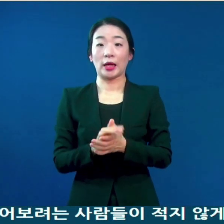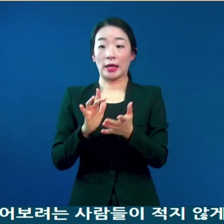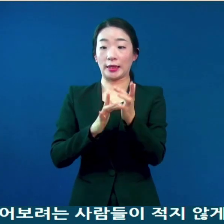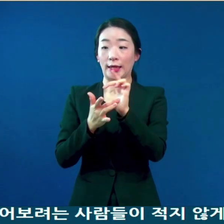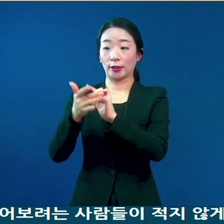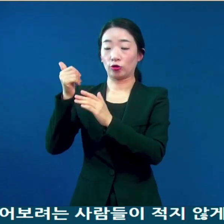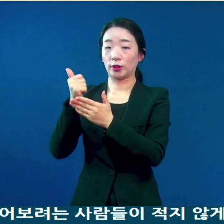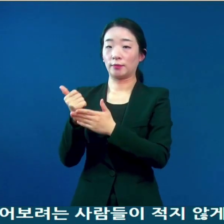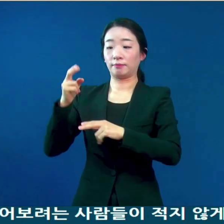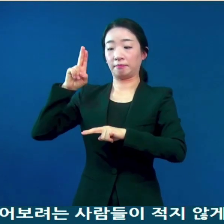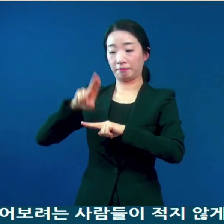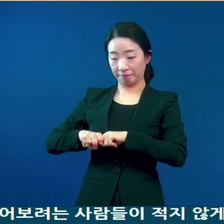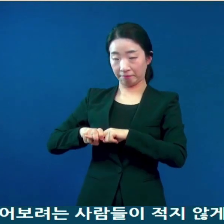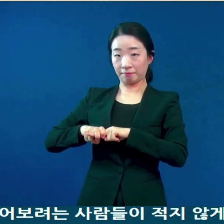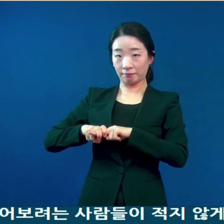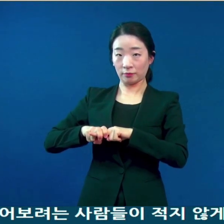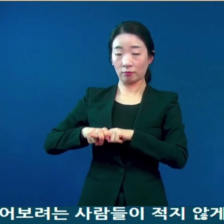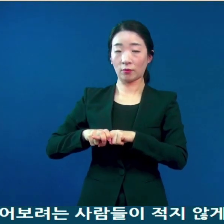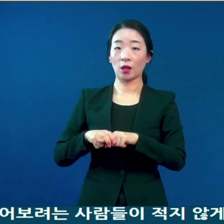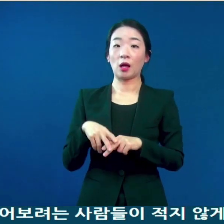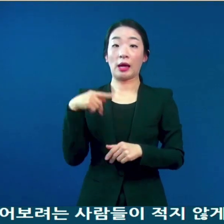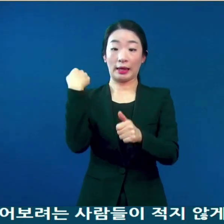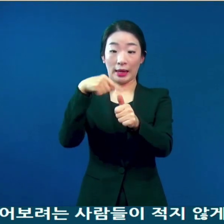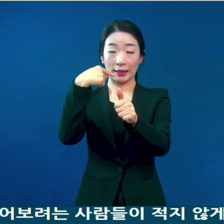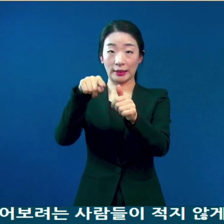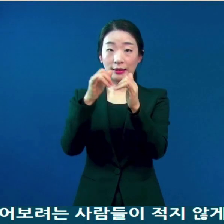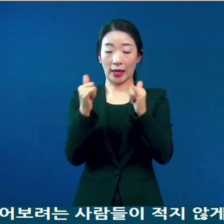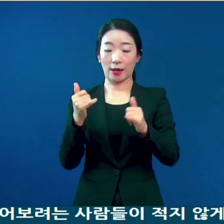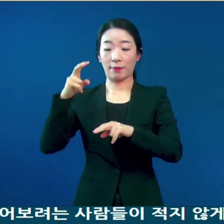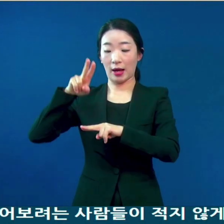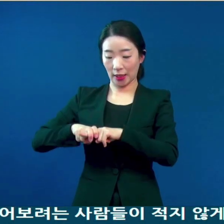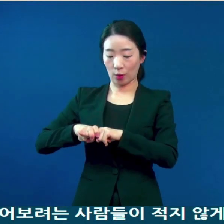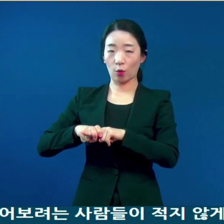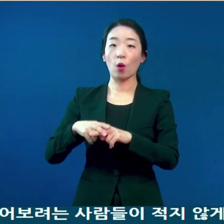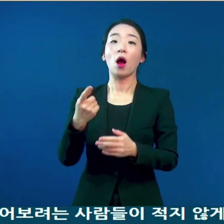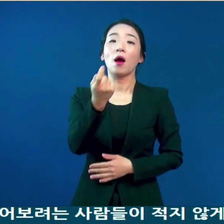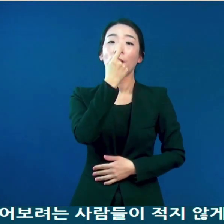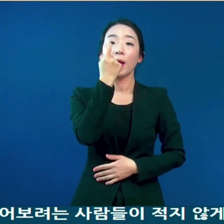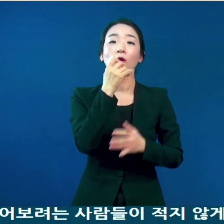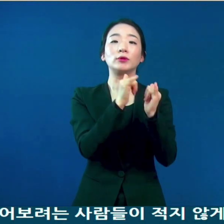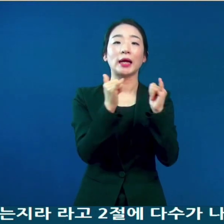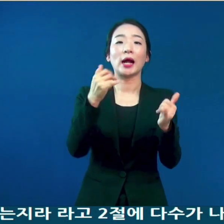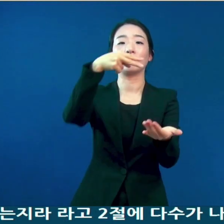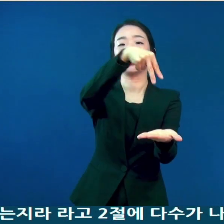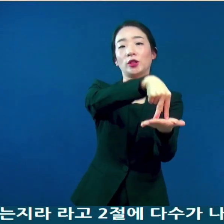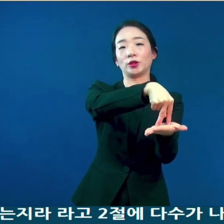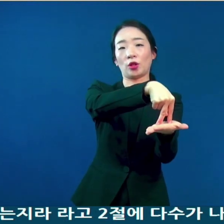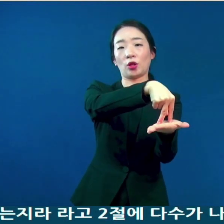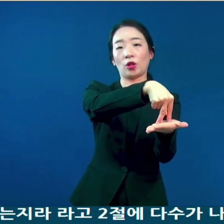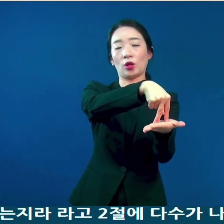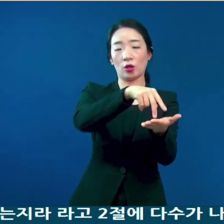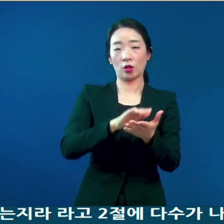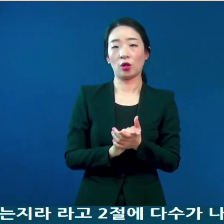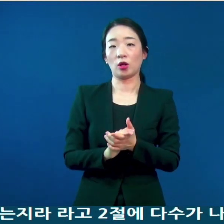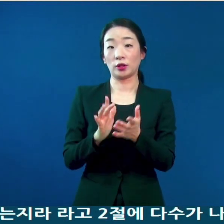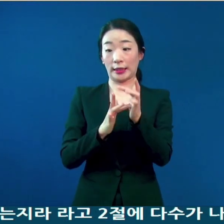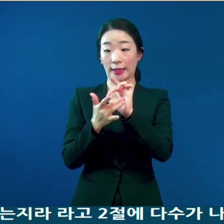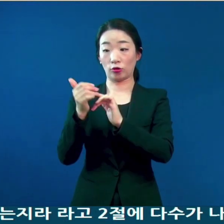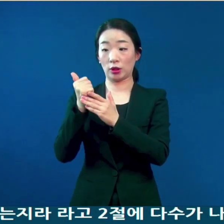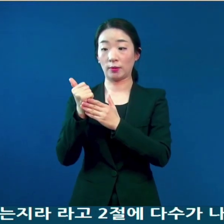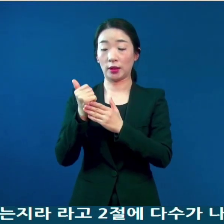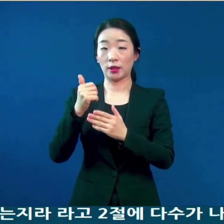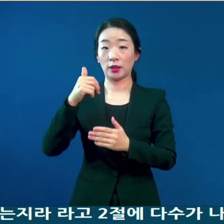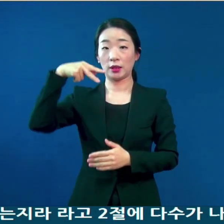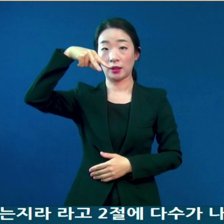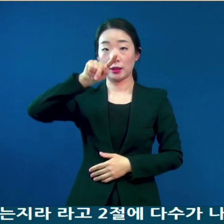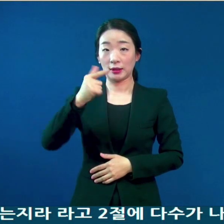가르치는 사람이 자리에 앉았고 배우는 사람들이 서 있었습니다. 산상설교에 보면 예수님이 산에 오르사 앉으시고 제자들이